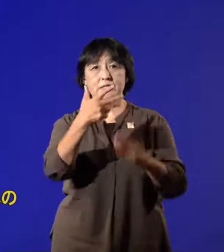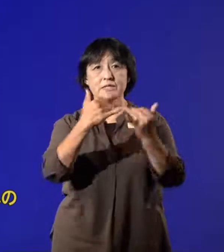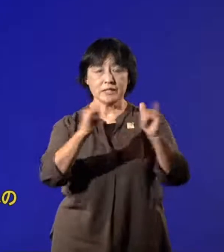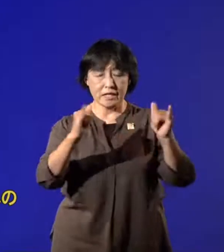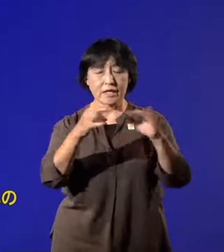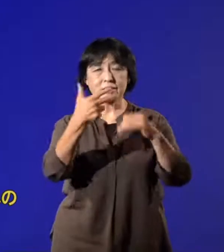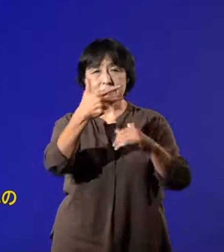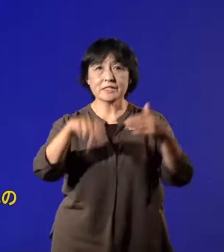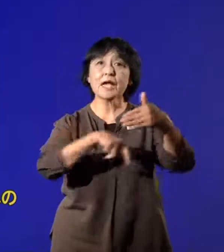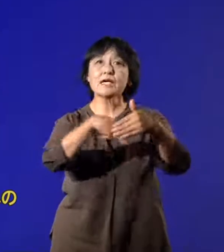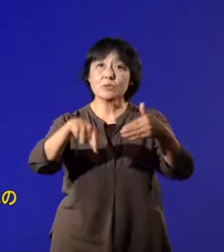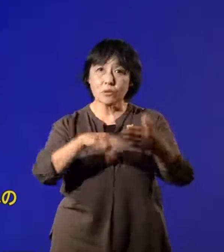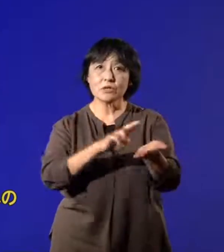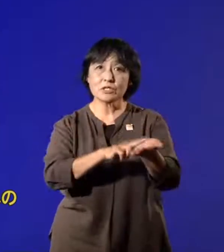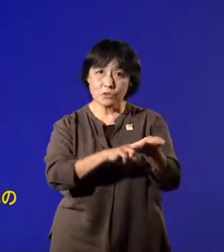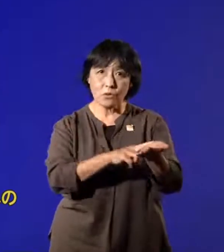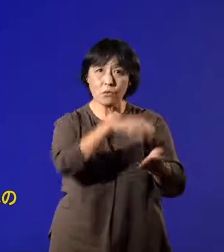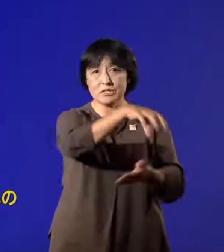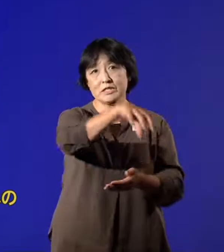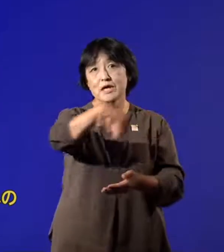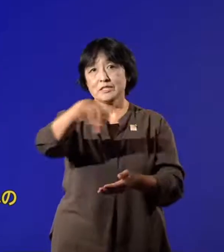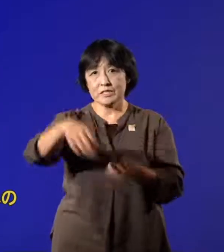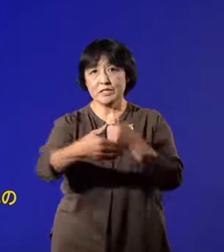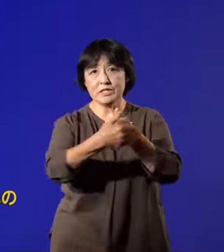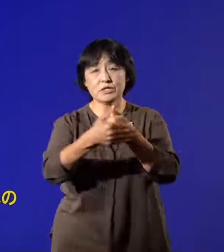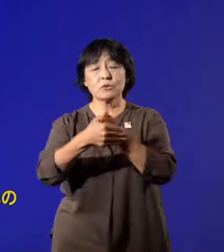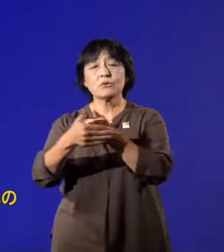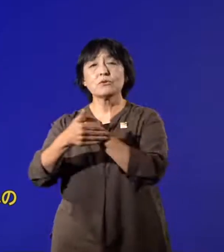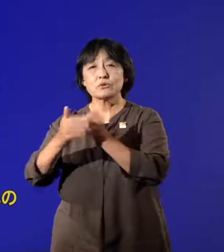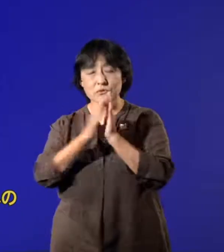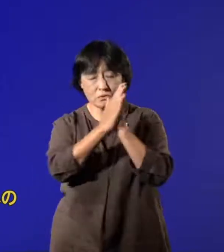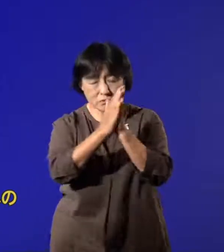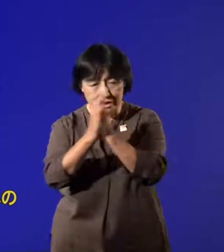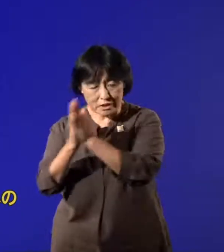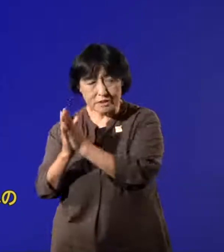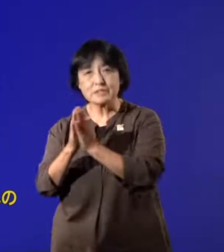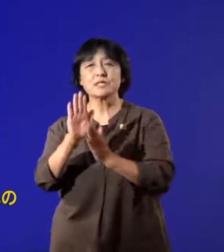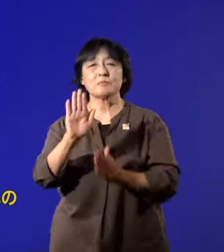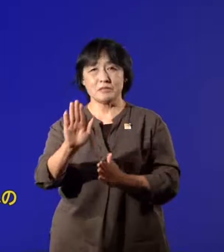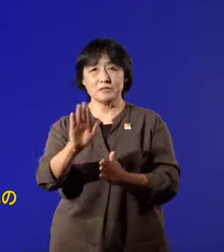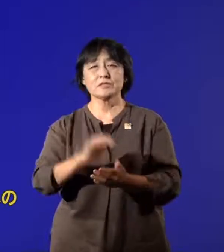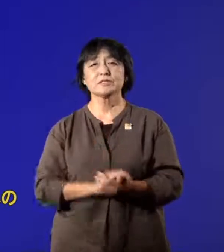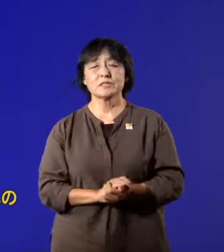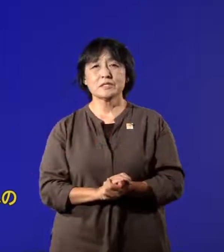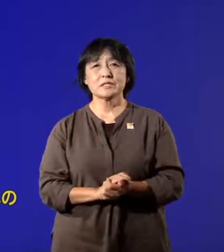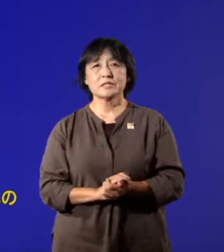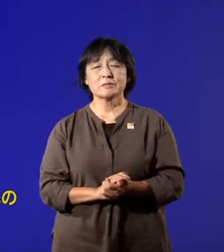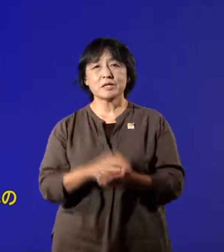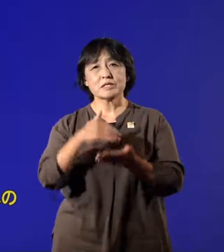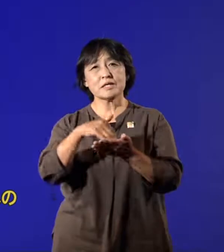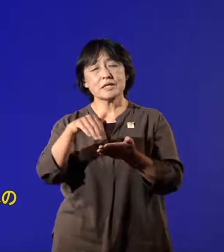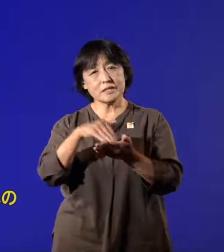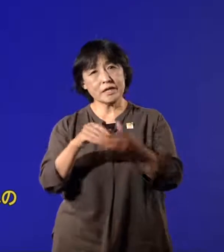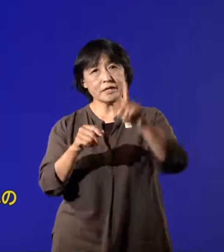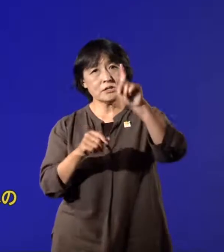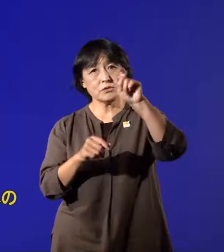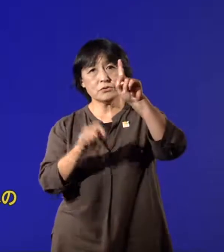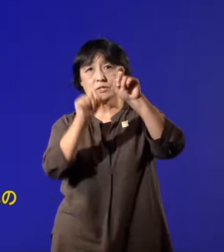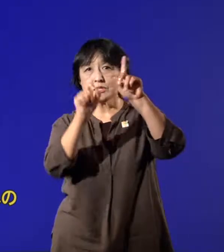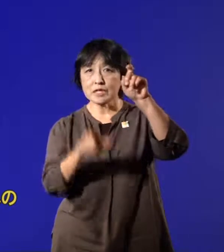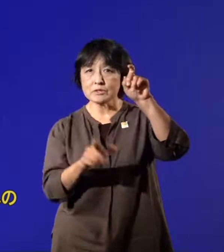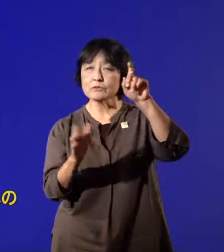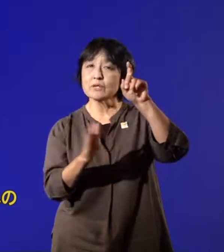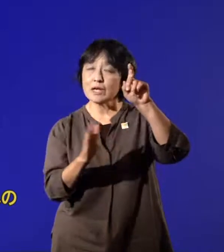力をいただけるよう呼びかけをさせていただいております。引き続き、大体11月ぐらいには